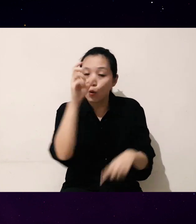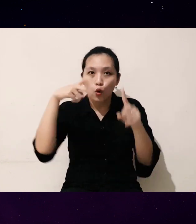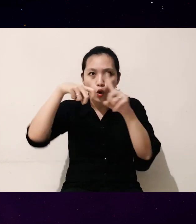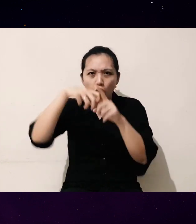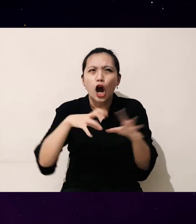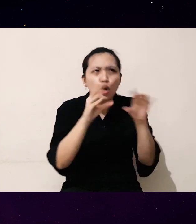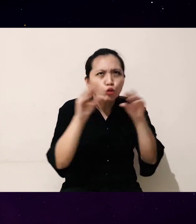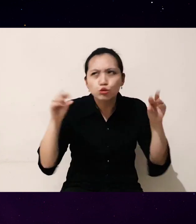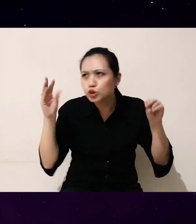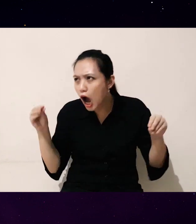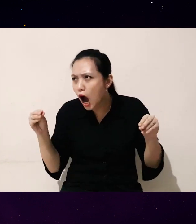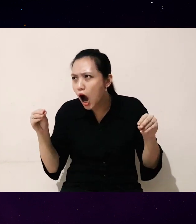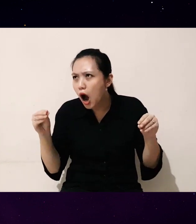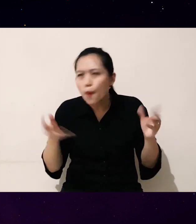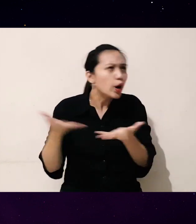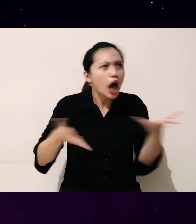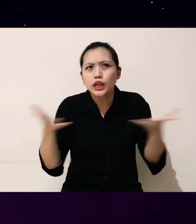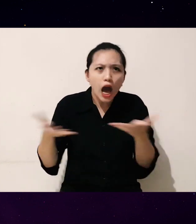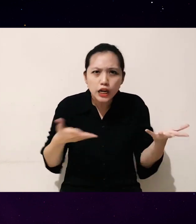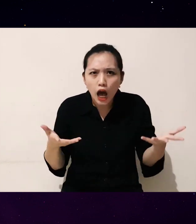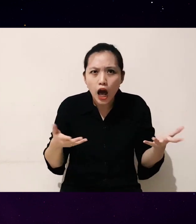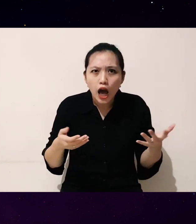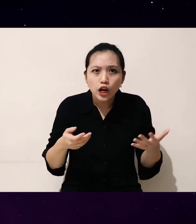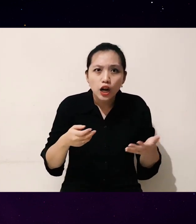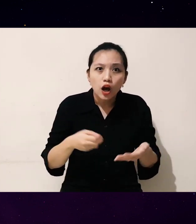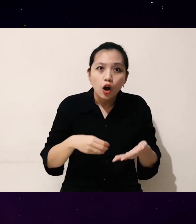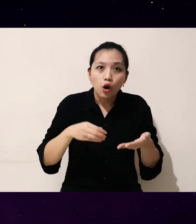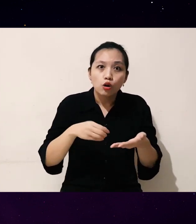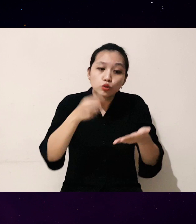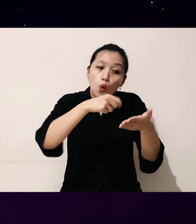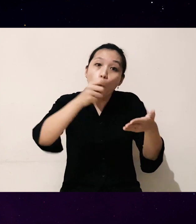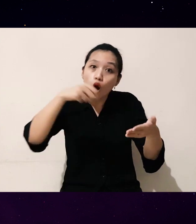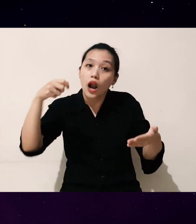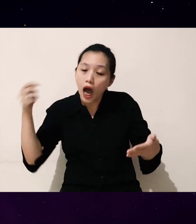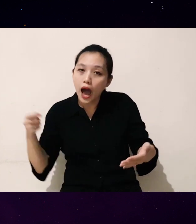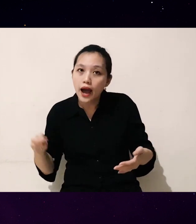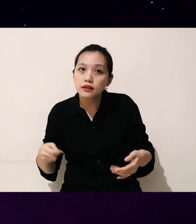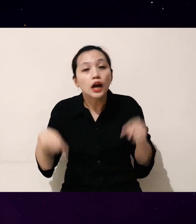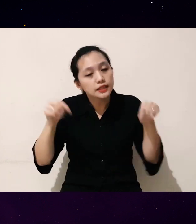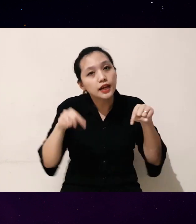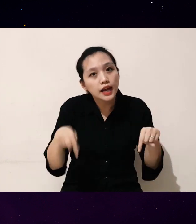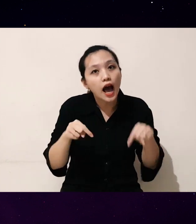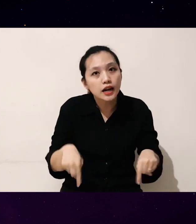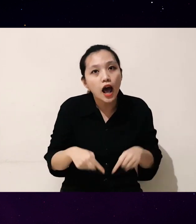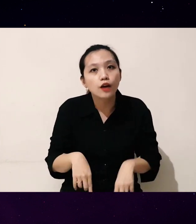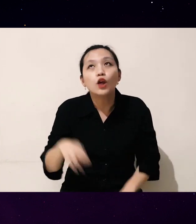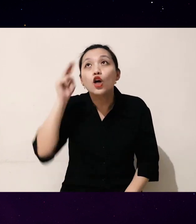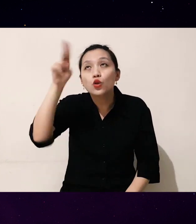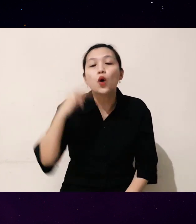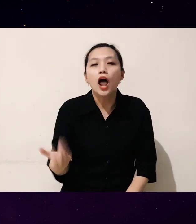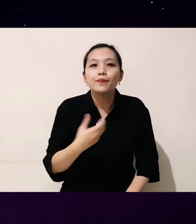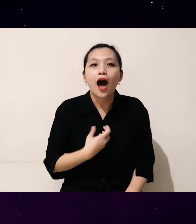tengah-tengah kesibukan kita. Banyak daripada kita dan bahkan saat ini, walaupun di tengah-tengah work from home atau di